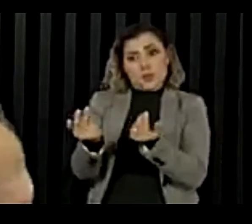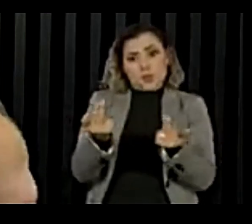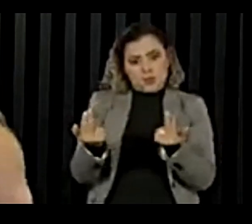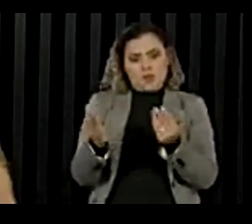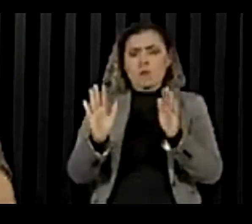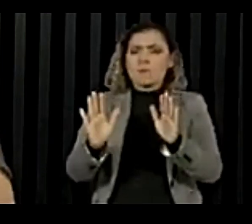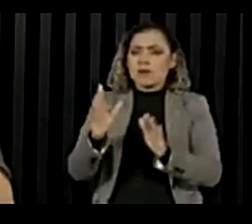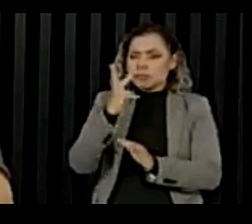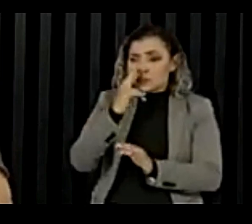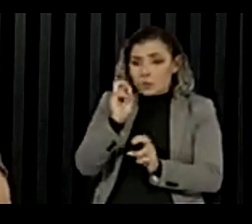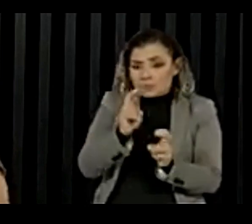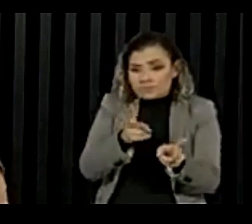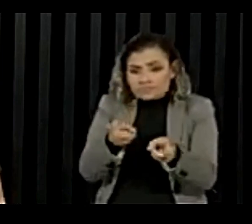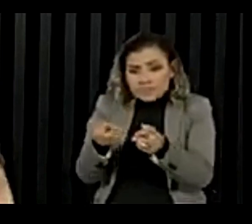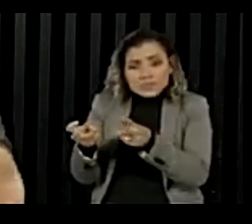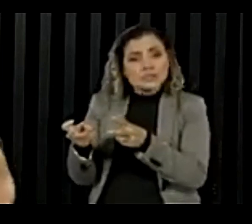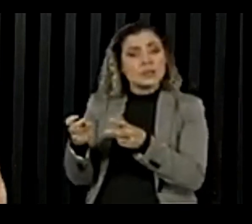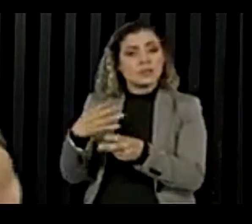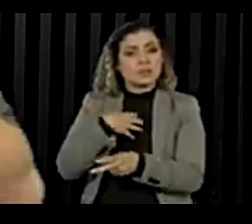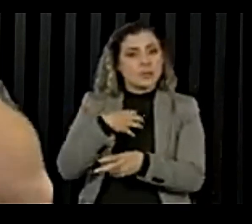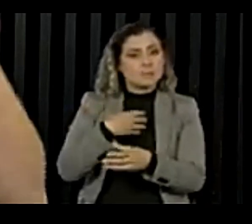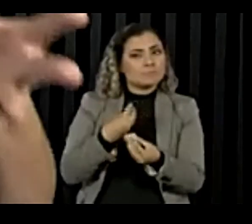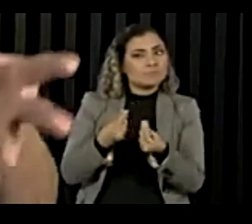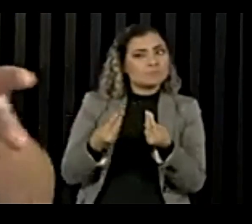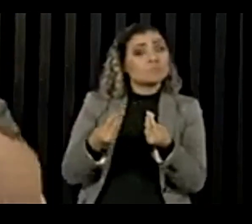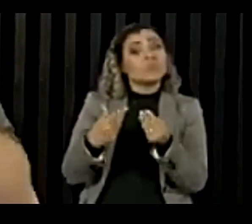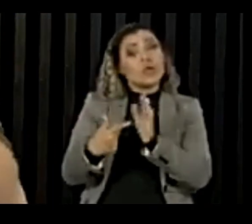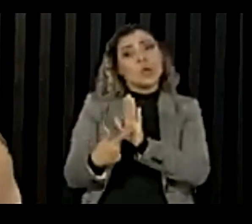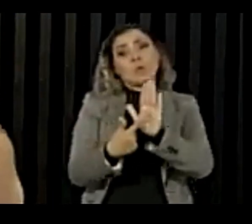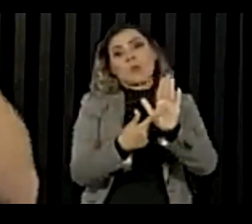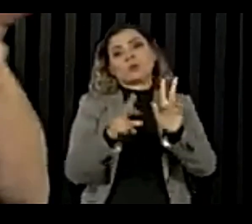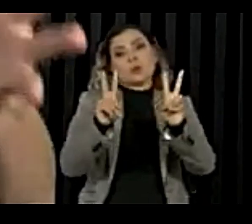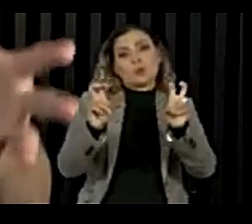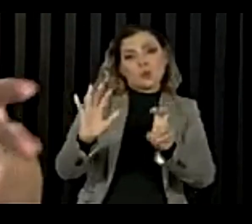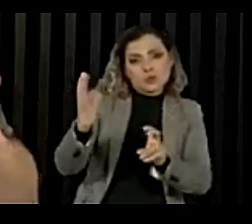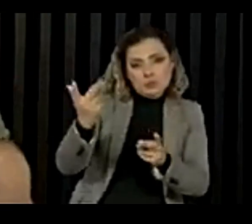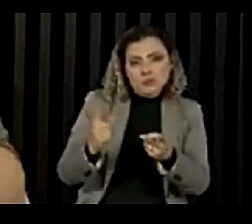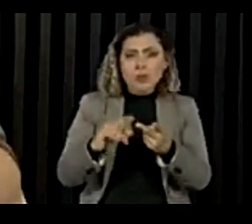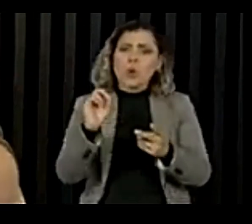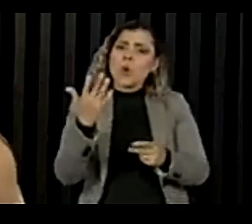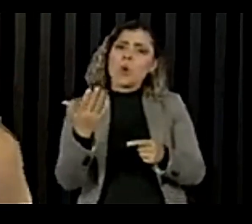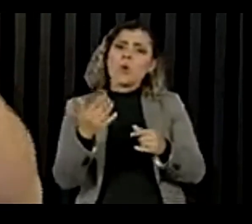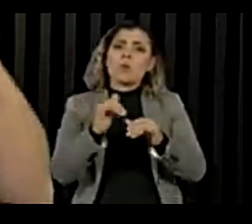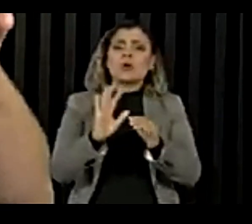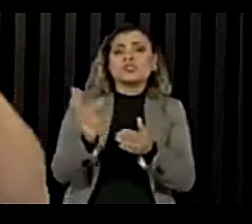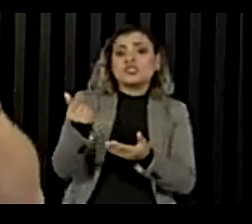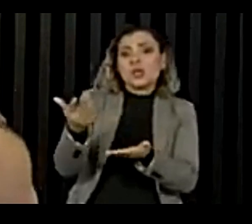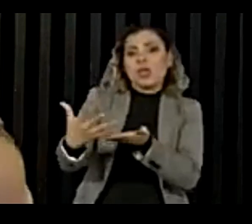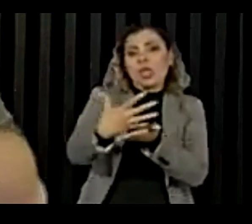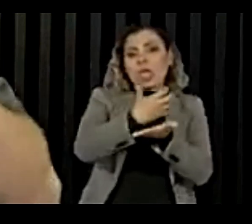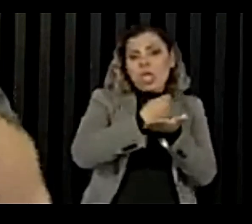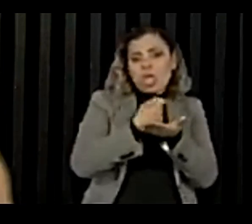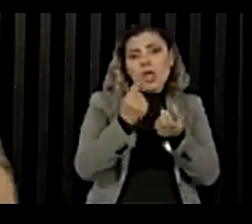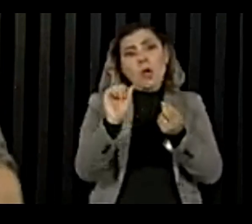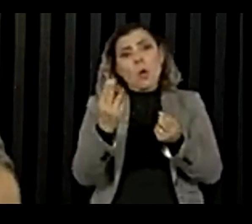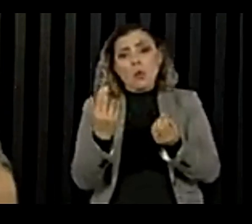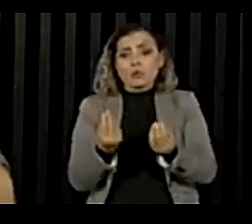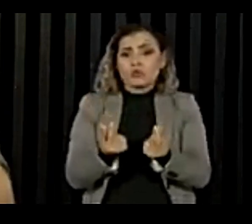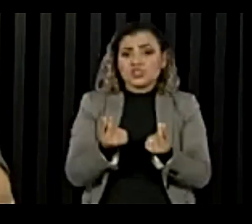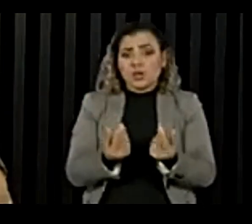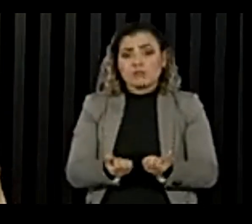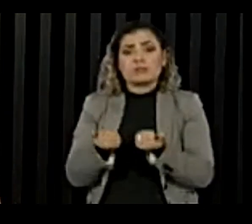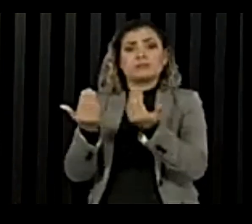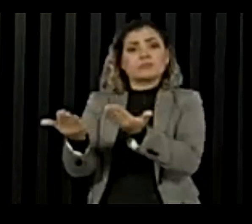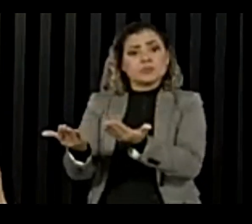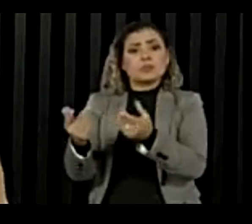eu sinto que é um movimento nesse sentido, eu vou lá e mostro o caso, ou divulgo uma vaquinha, ou dou a minha doação e falo para as pessoas